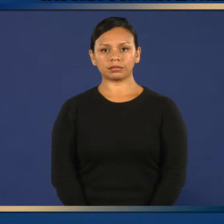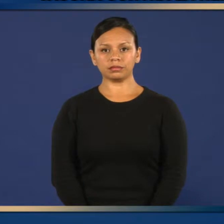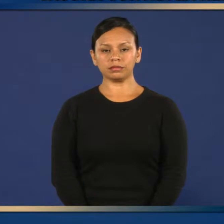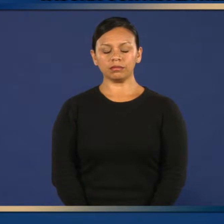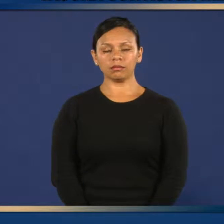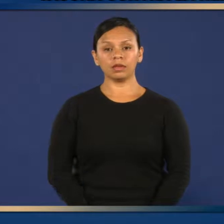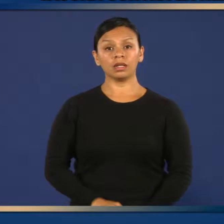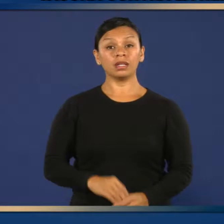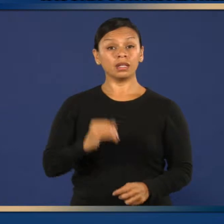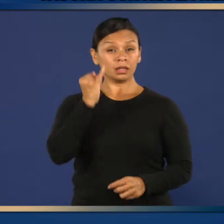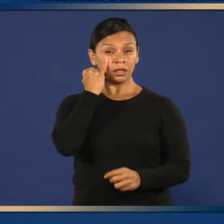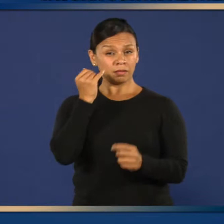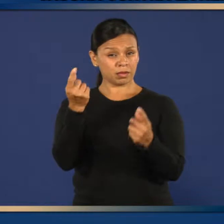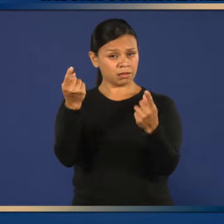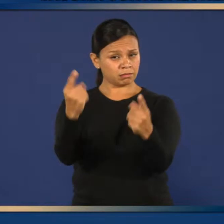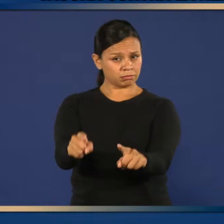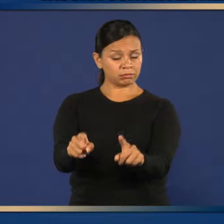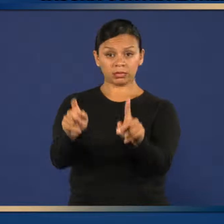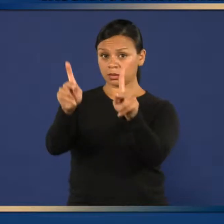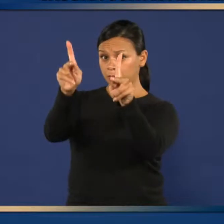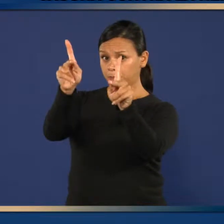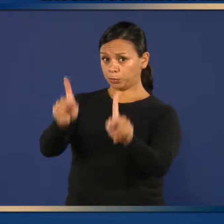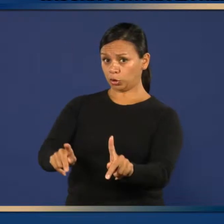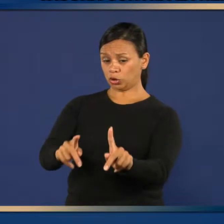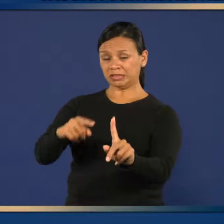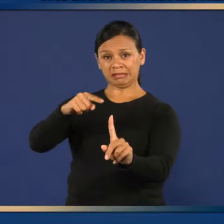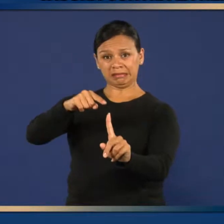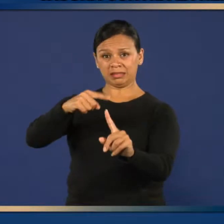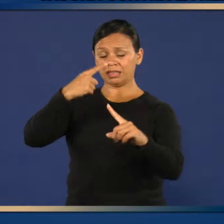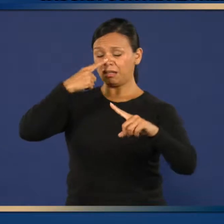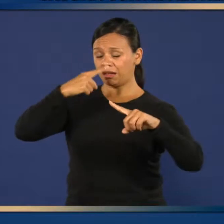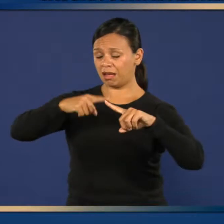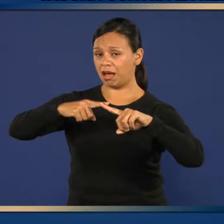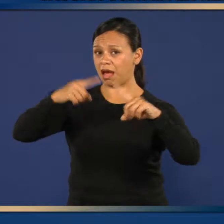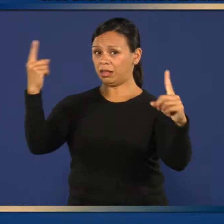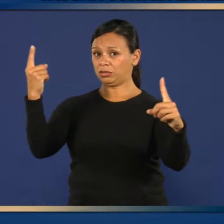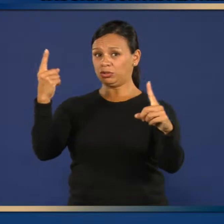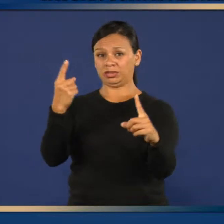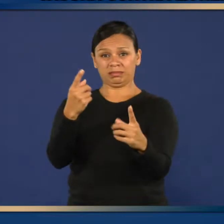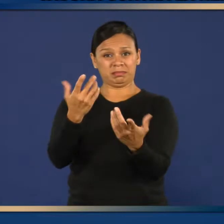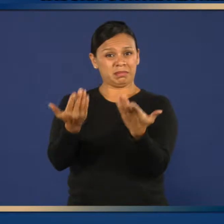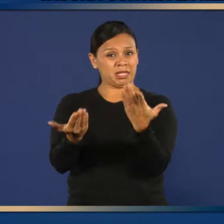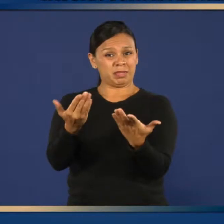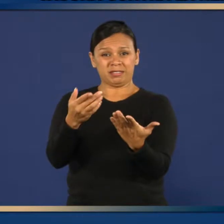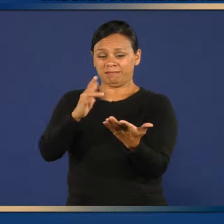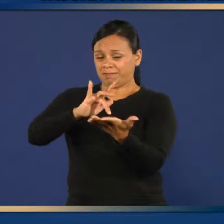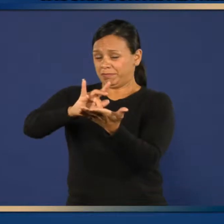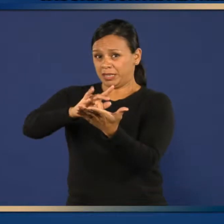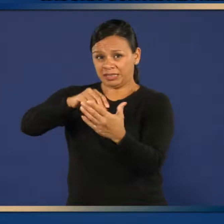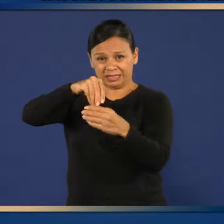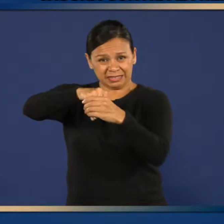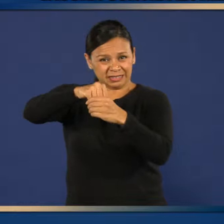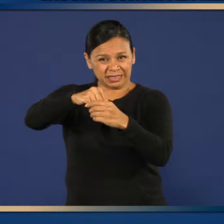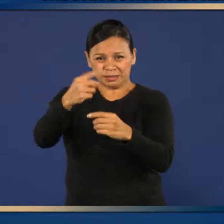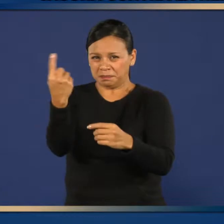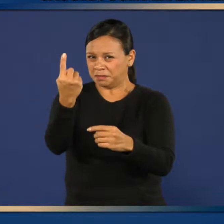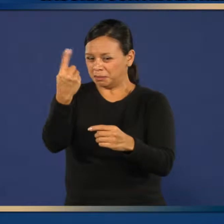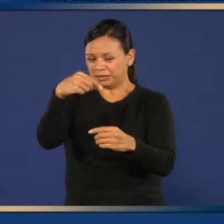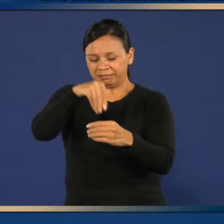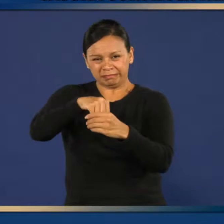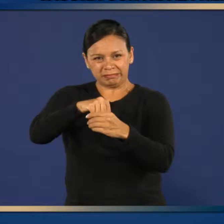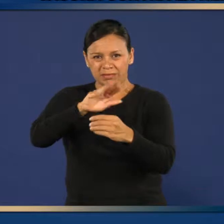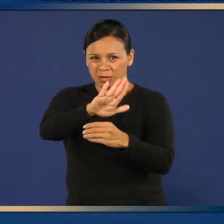las personas que tengan alguna alergia grave que pongan en peligro la vida al algún